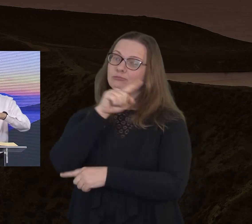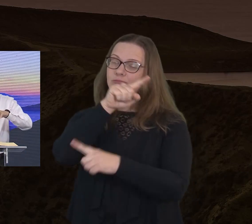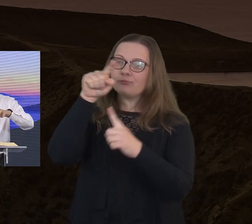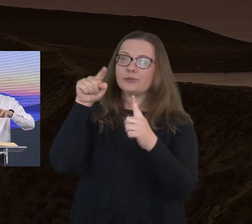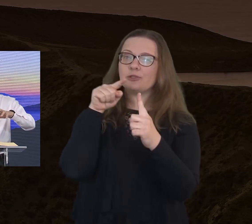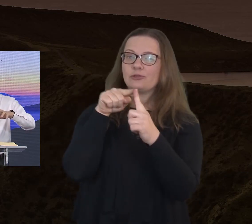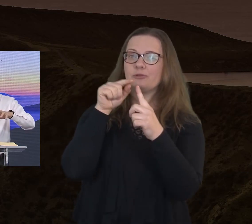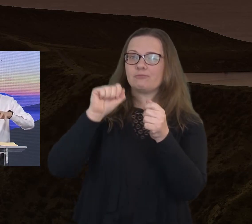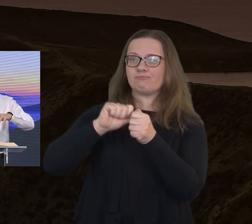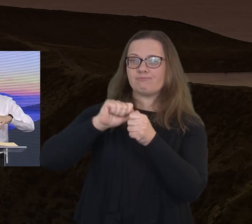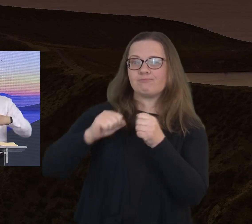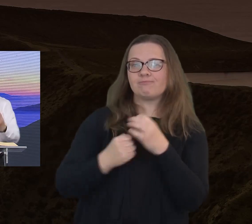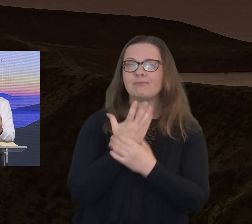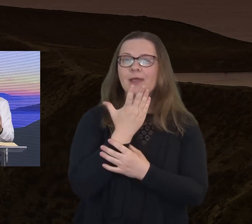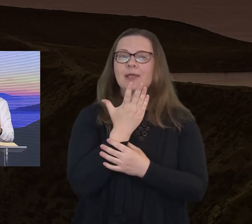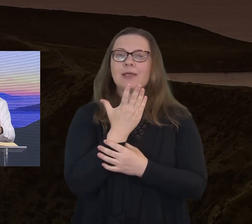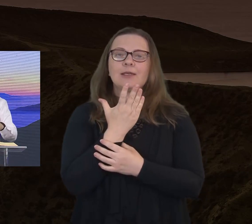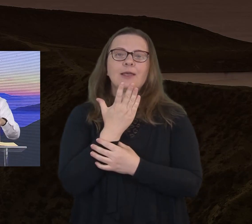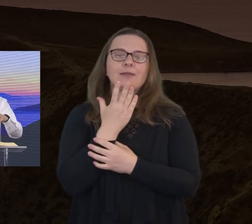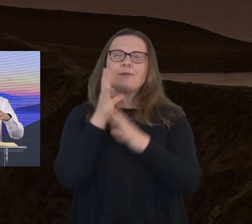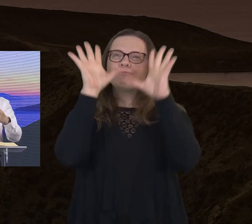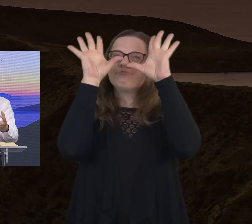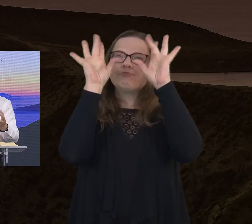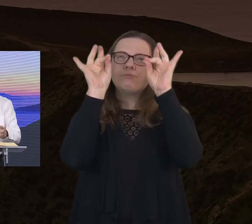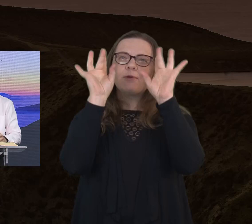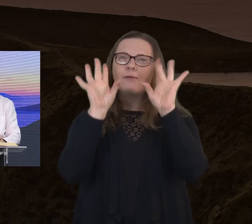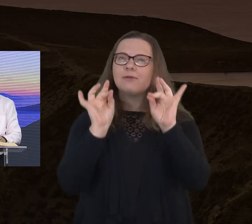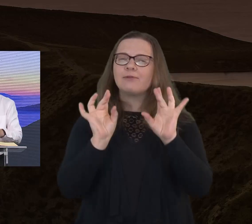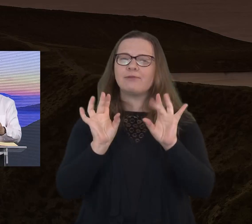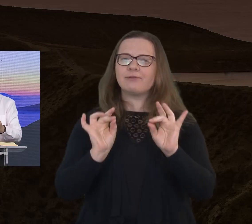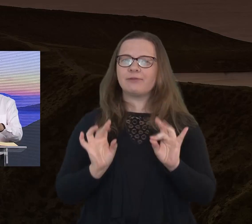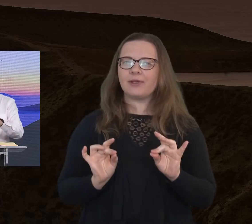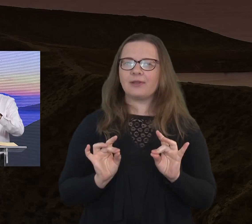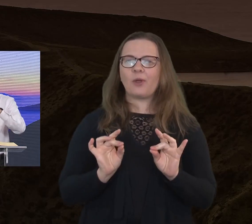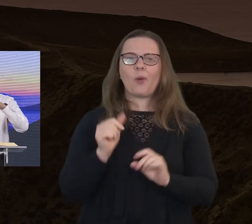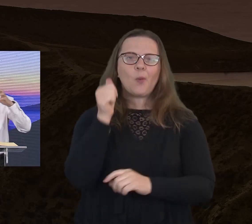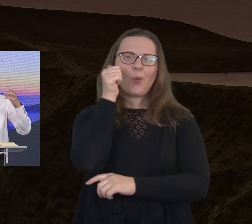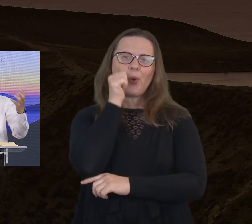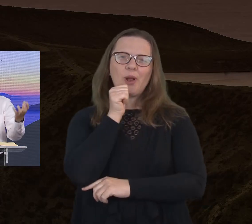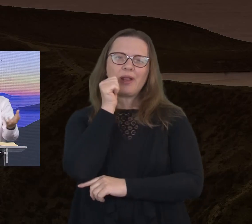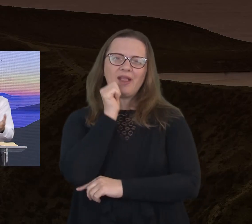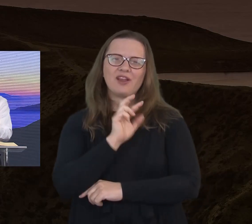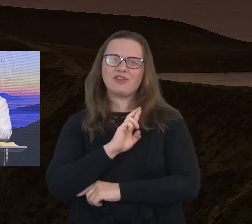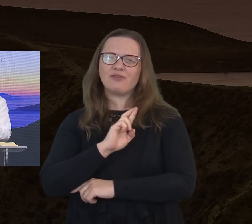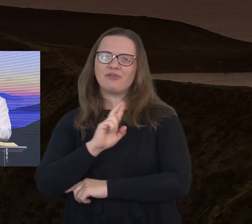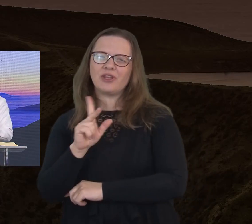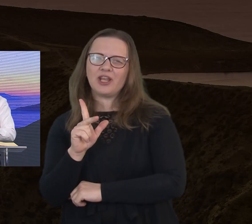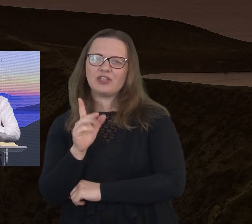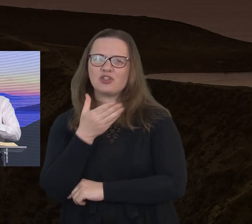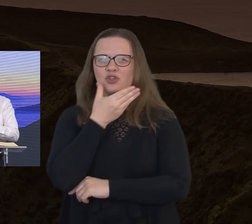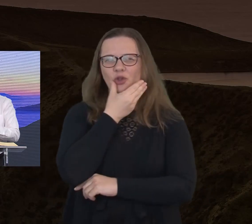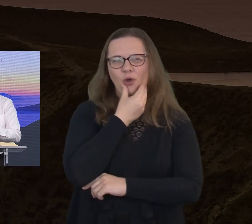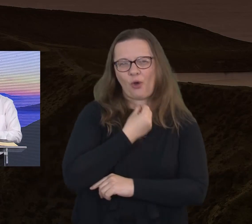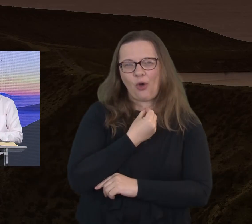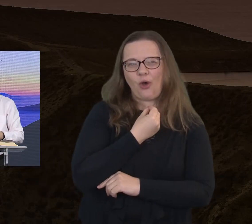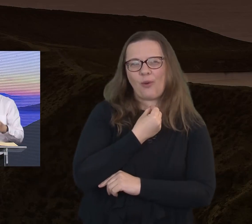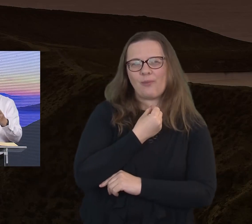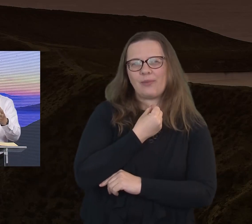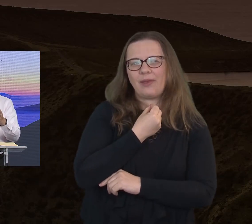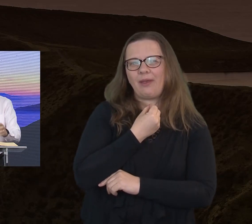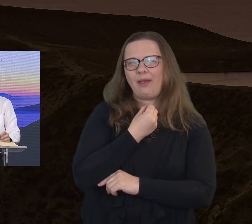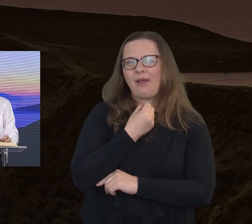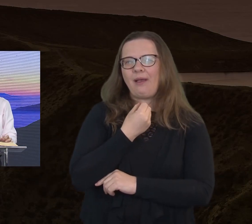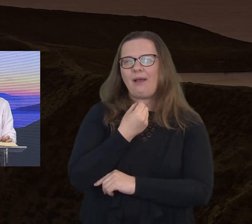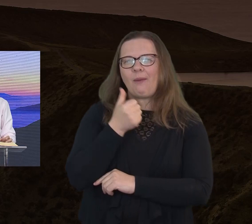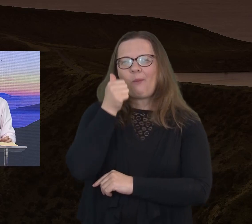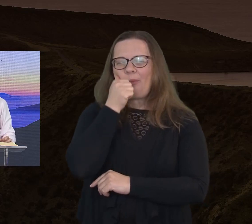tem um sistema sensorial mais aguçado do que o homem, e assim se complementam, tá? Então Deus assim fez. Por